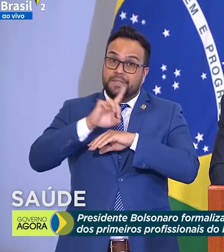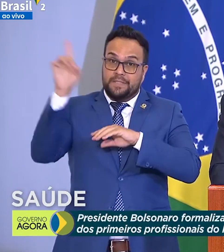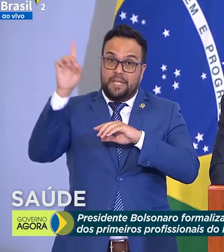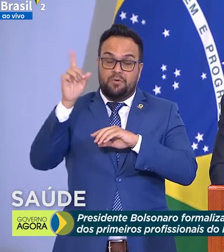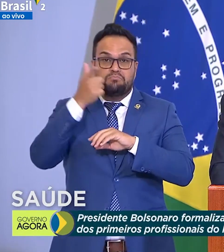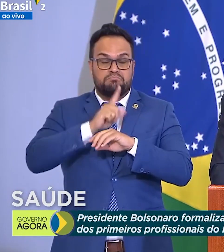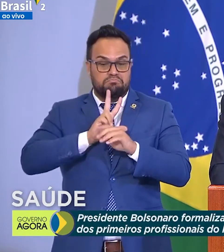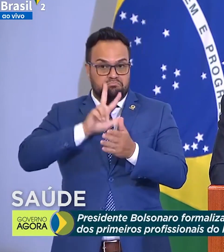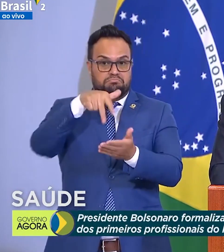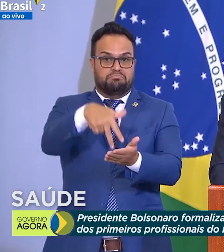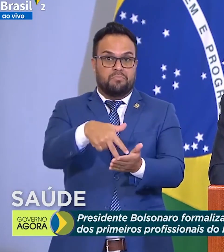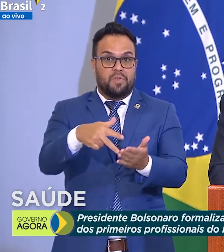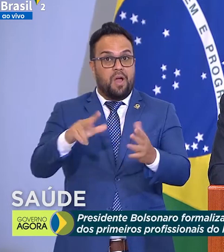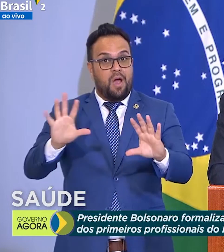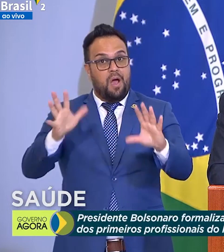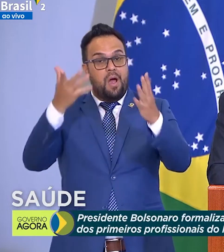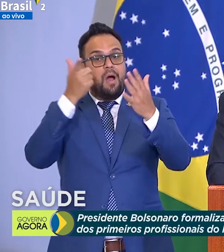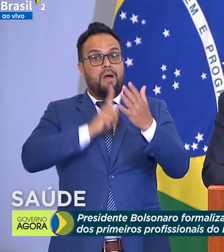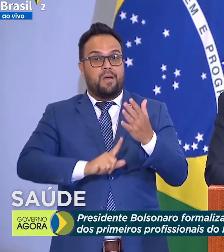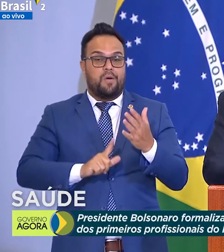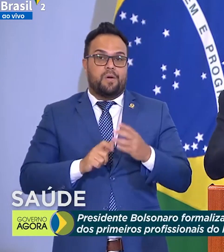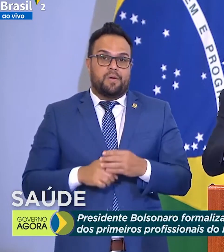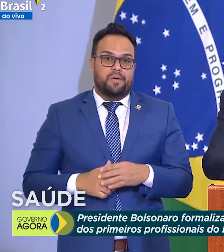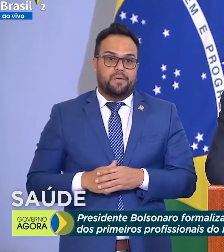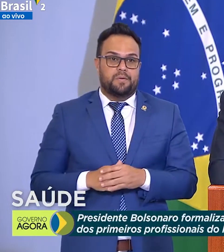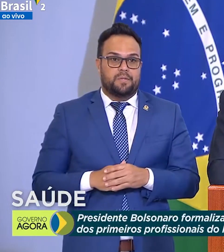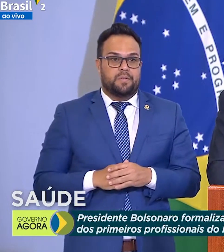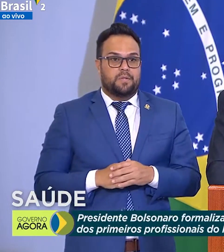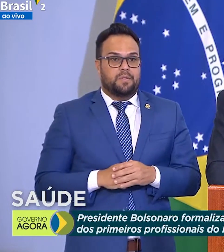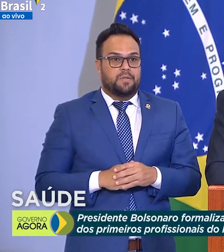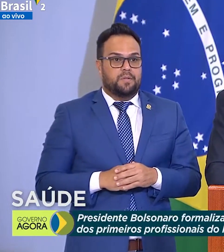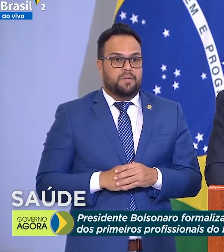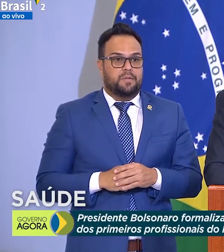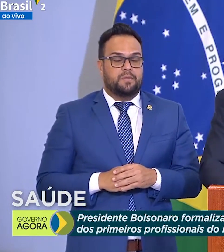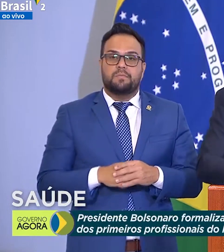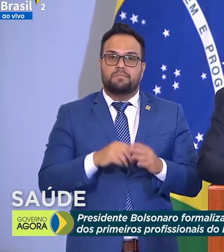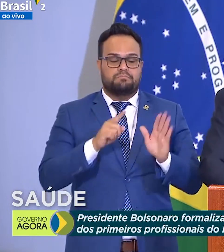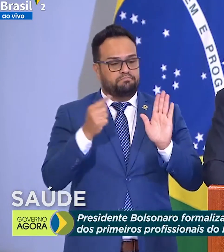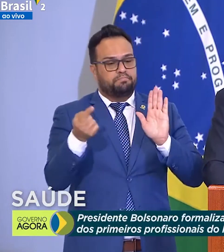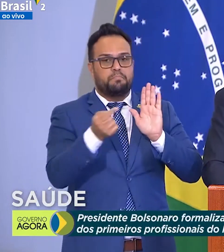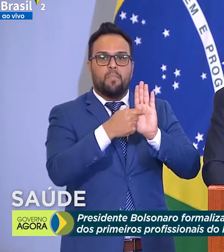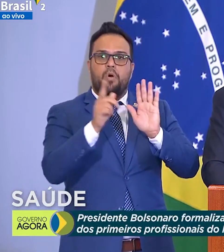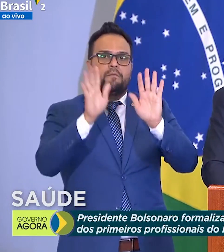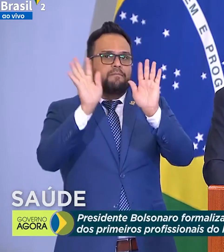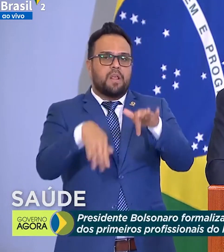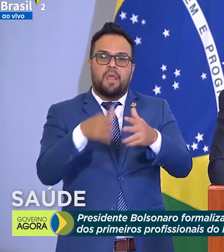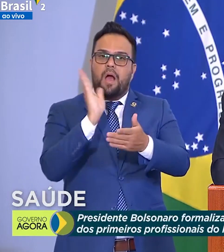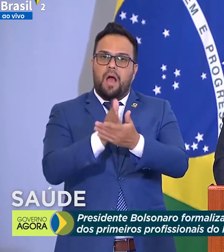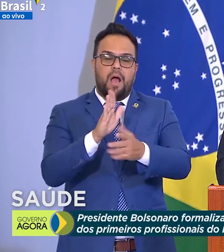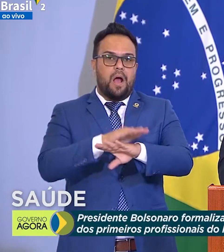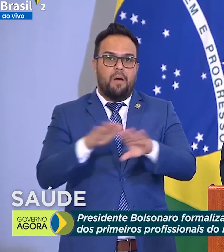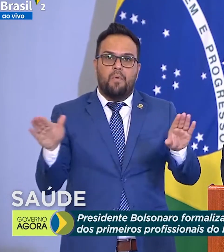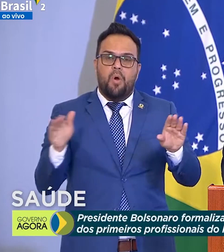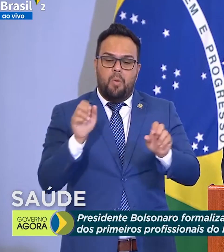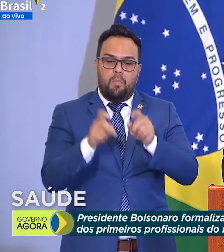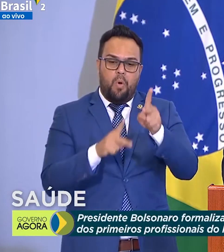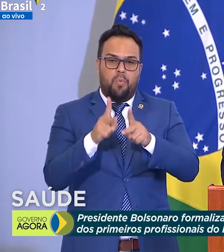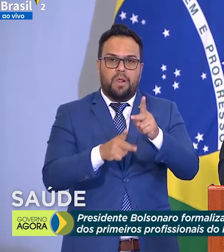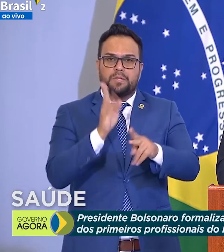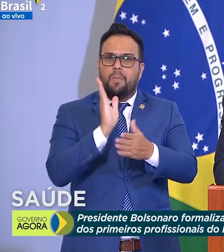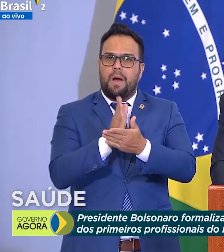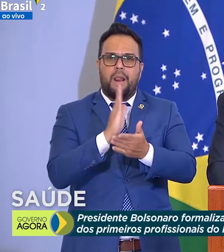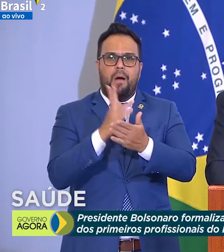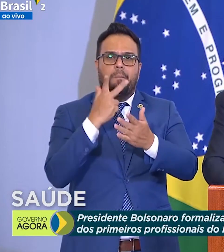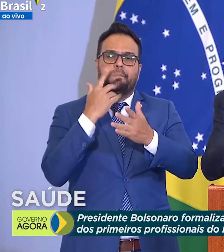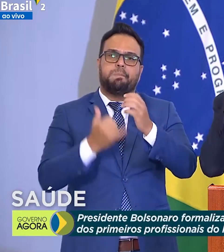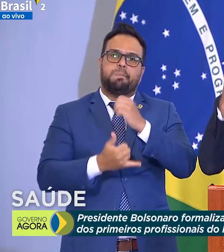e fizemos com que esse programa fosse colocado um ponto final, a população deixasse ser enganada, e eu fiz